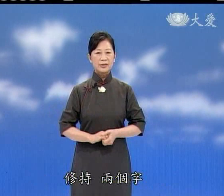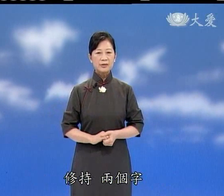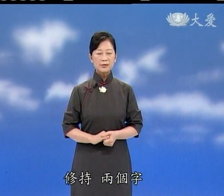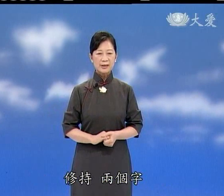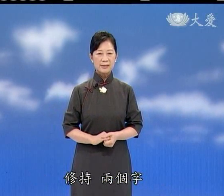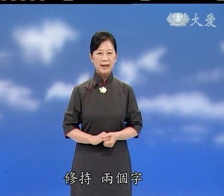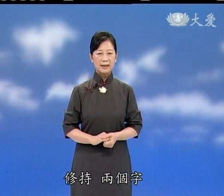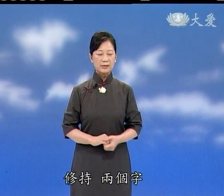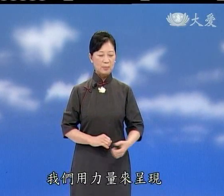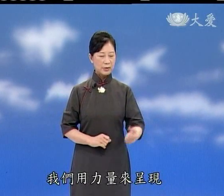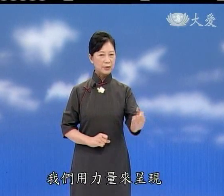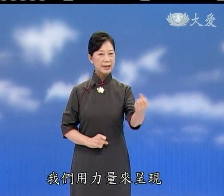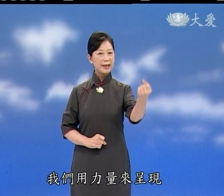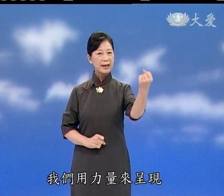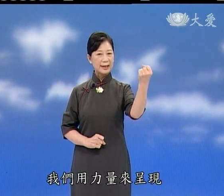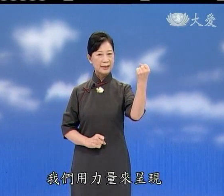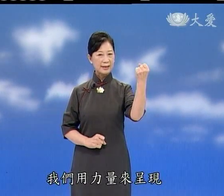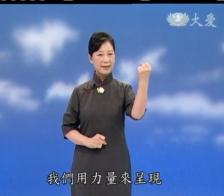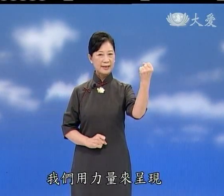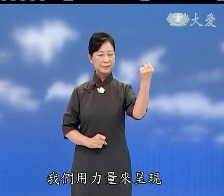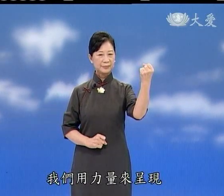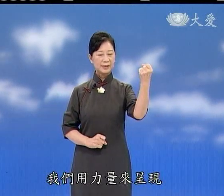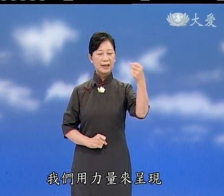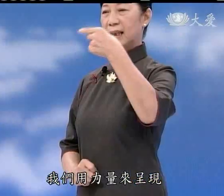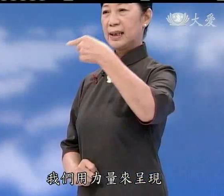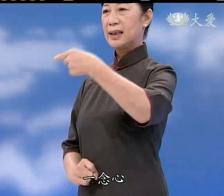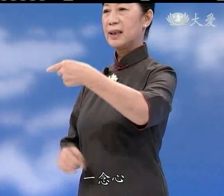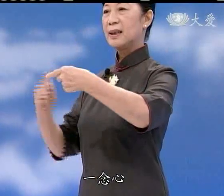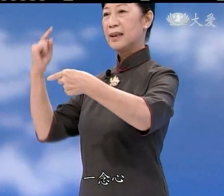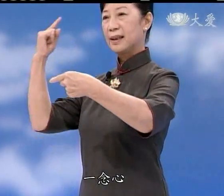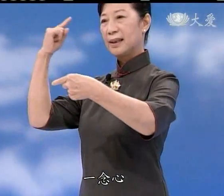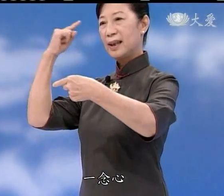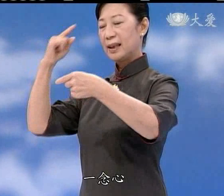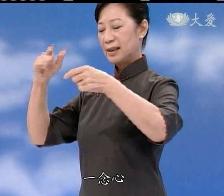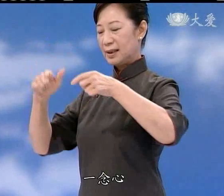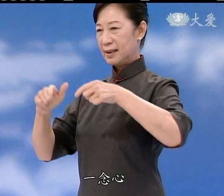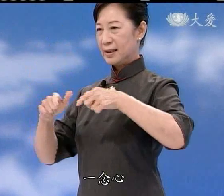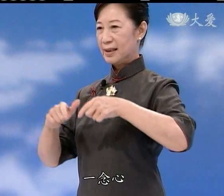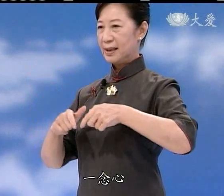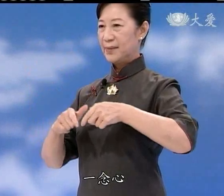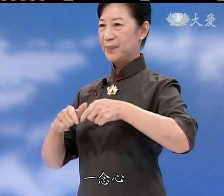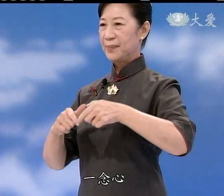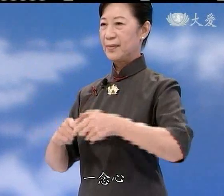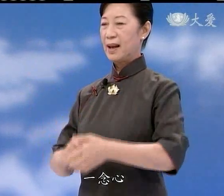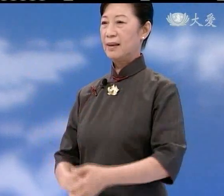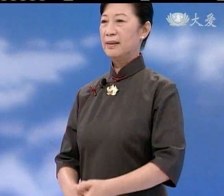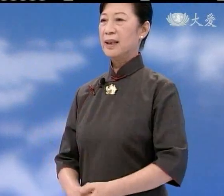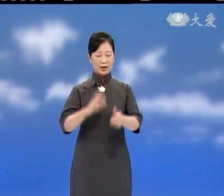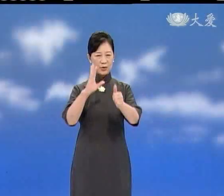修持两个字我们用力量来呈现，一念心。好，